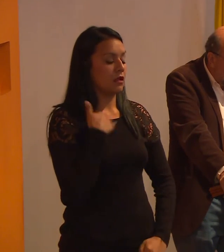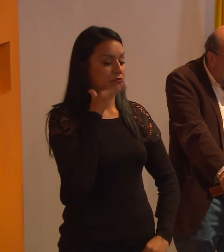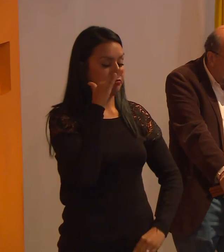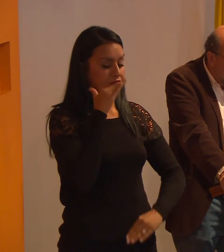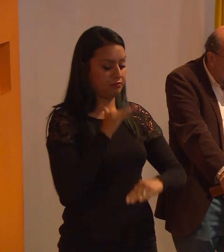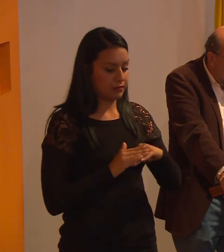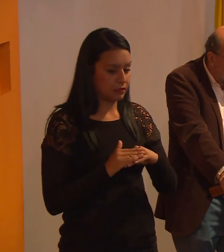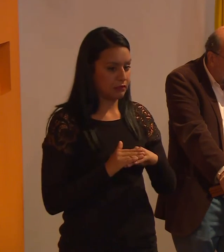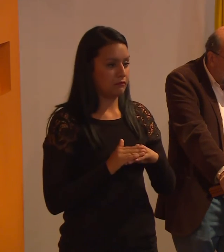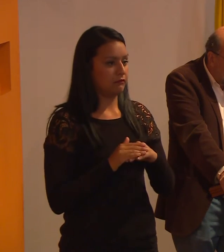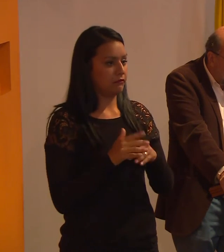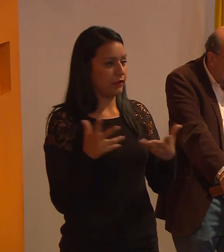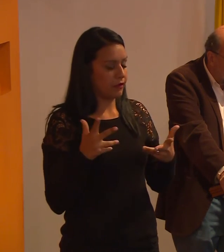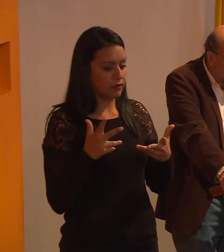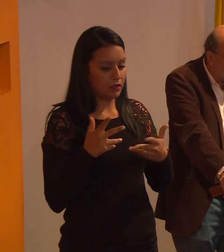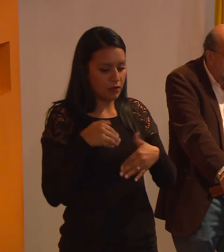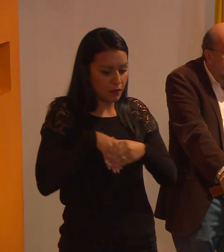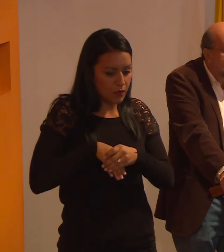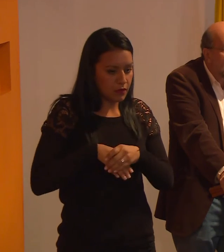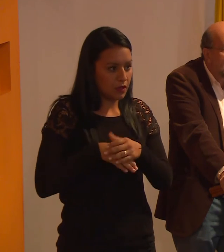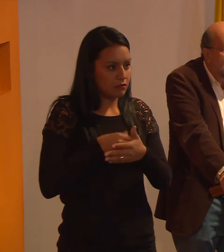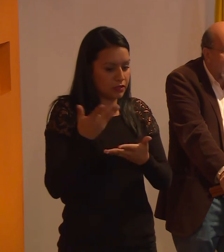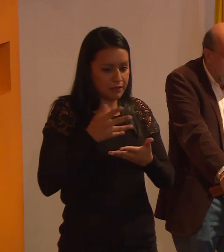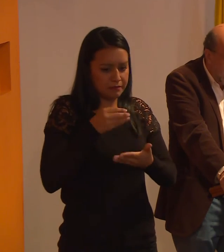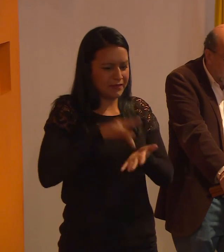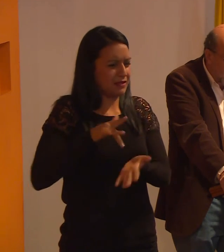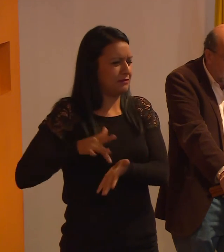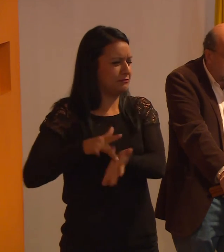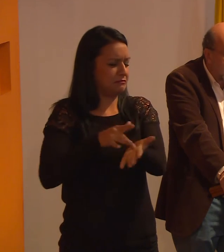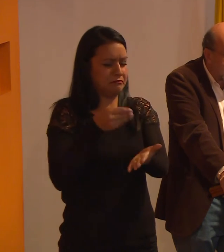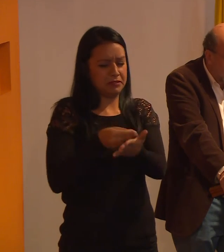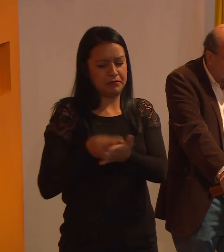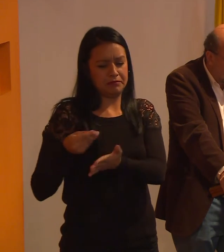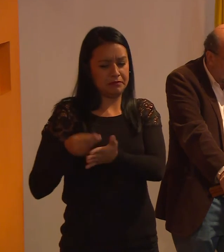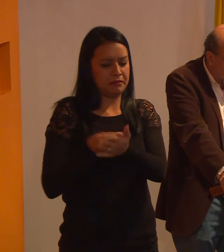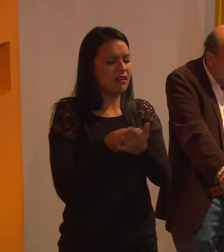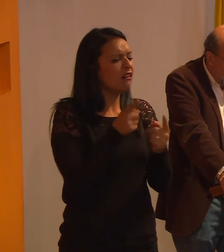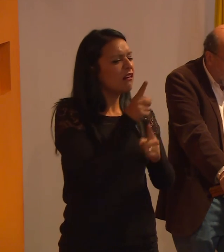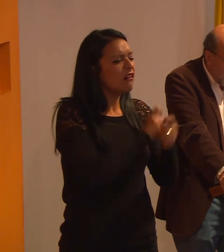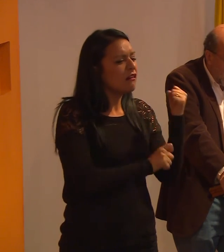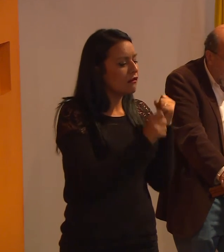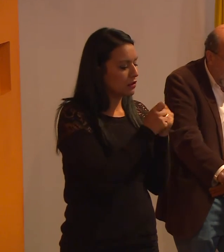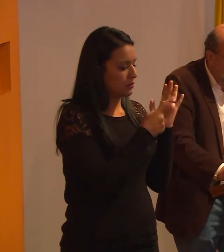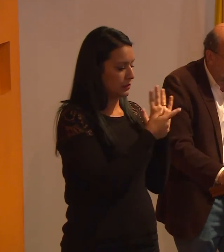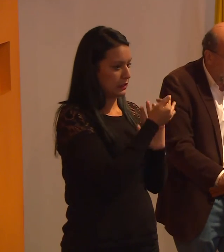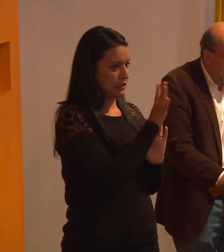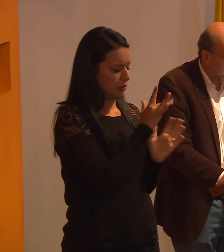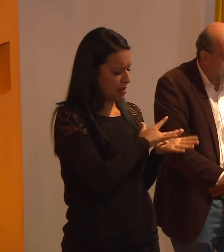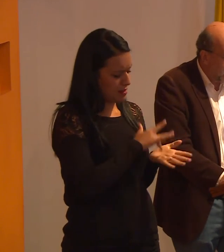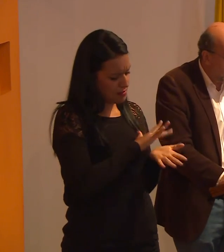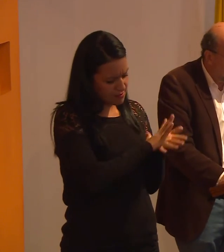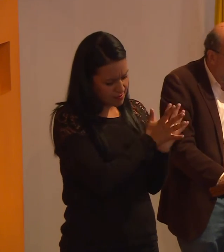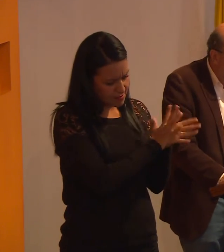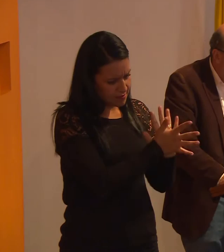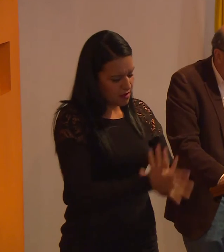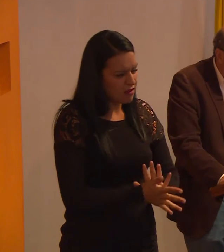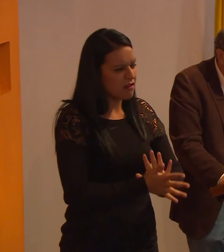Disminuimos la cantidad de reservas y cuentas por pagar de 2014, expresada